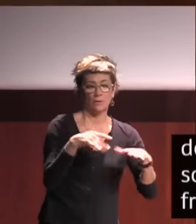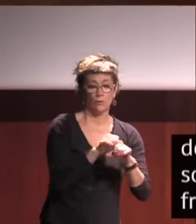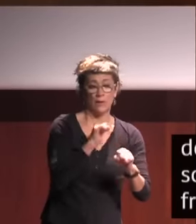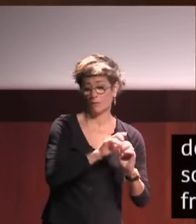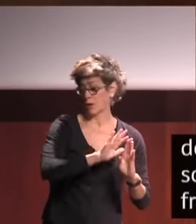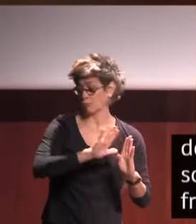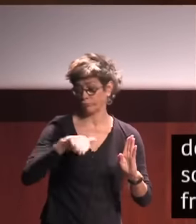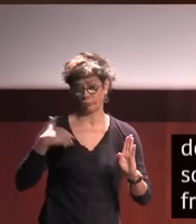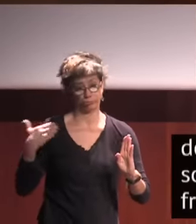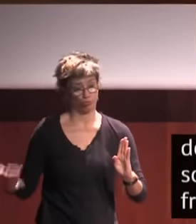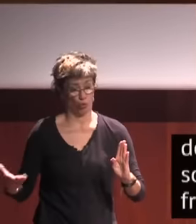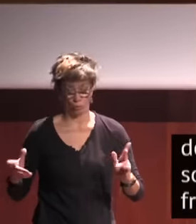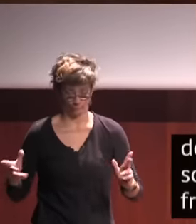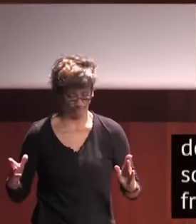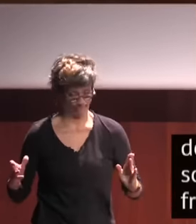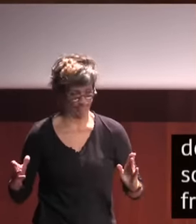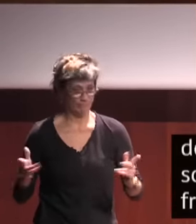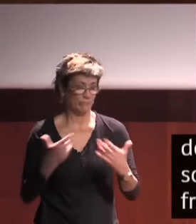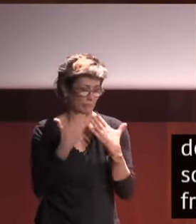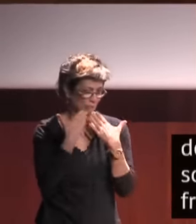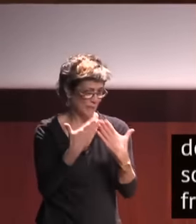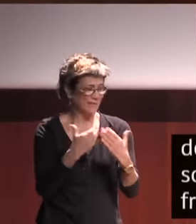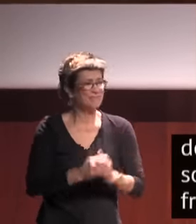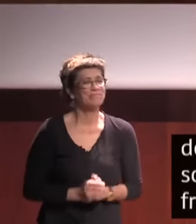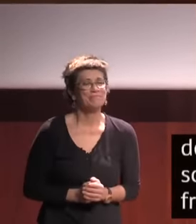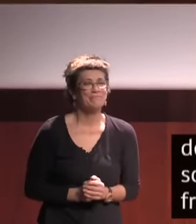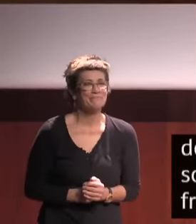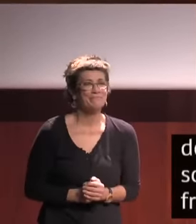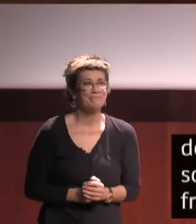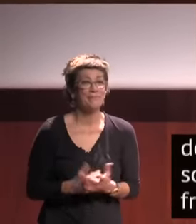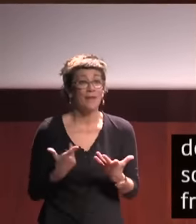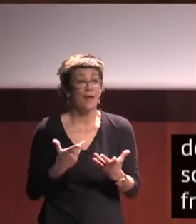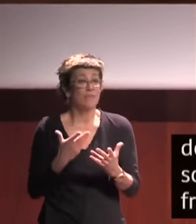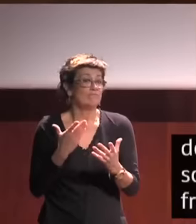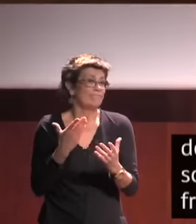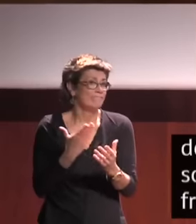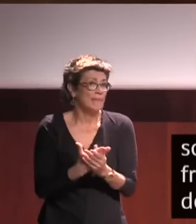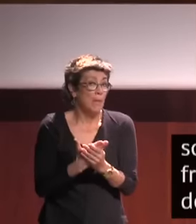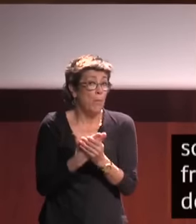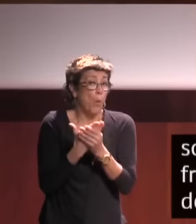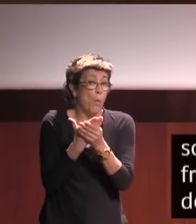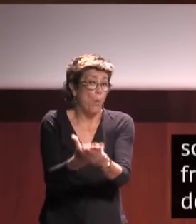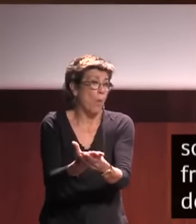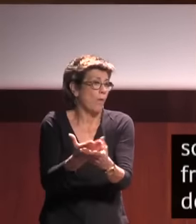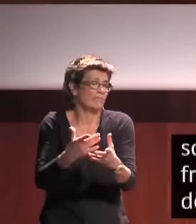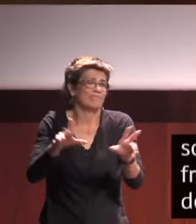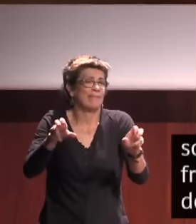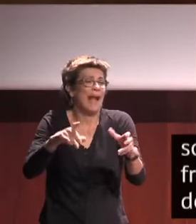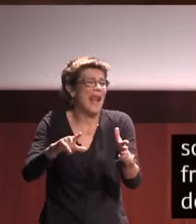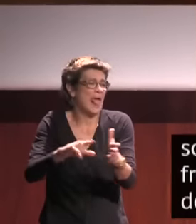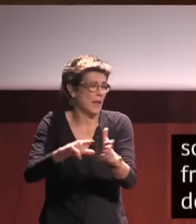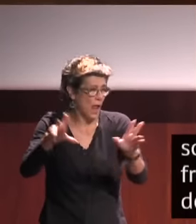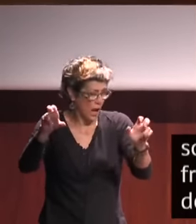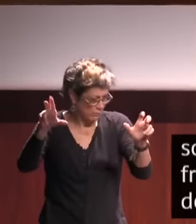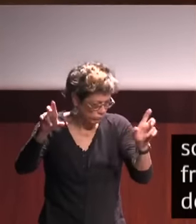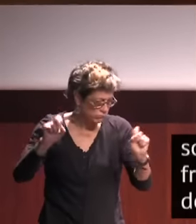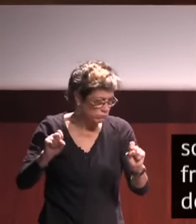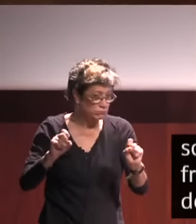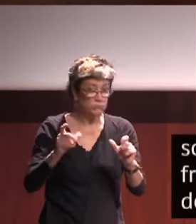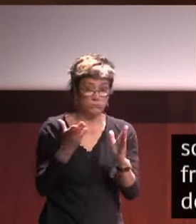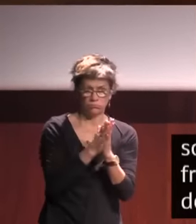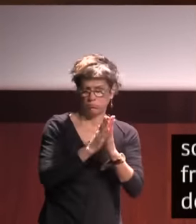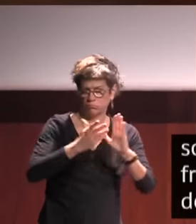aujourd'hui. Par la magie du dépôt légal, la Bibliothèque nationale de France est d'une part